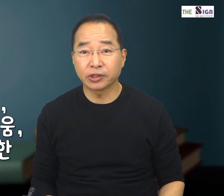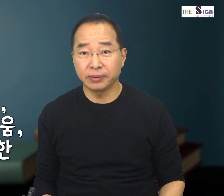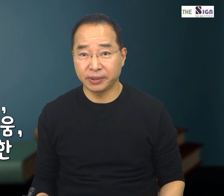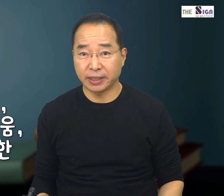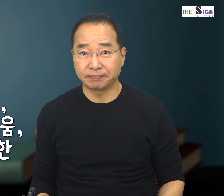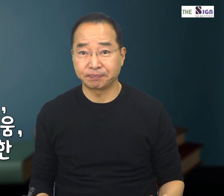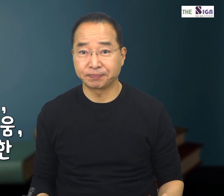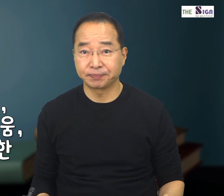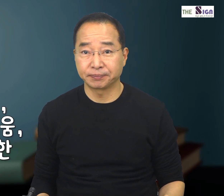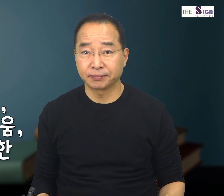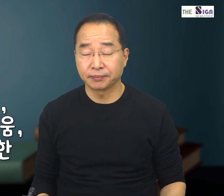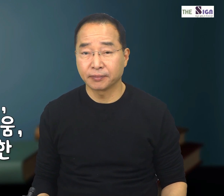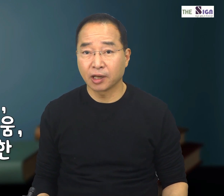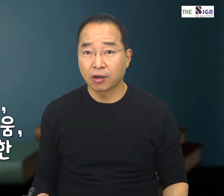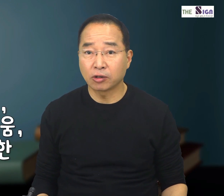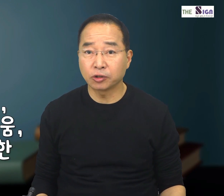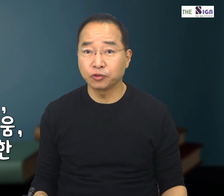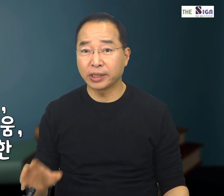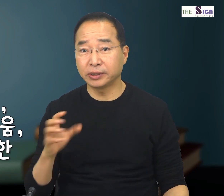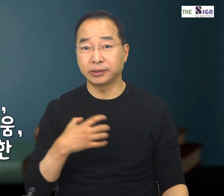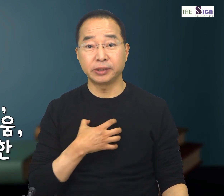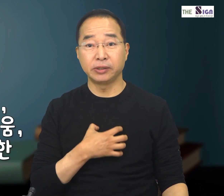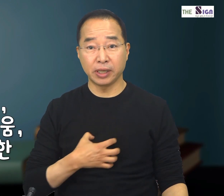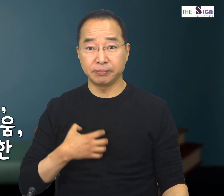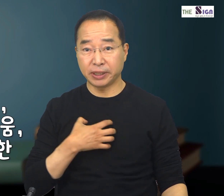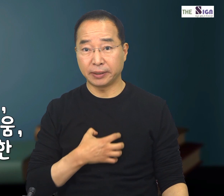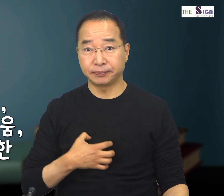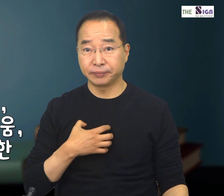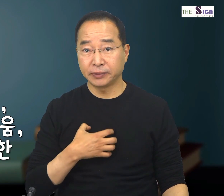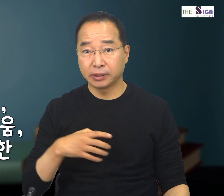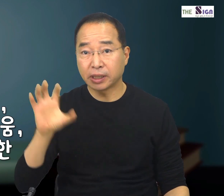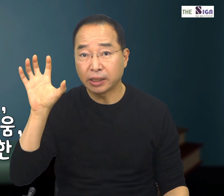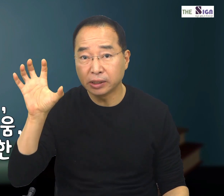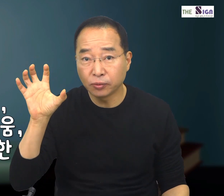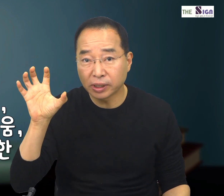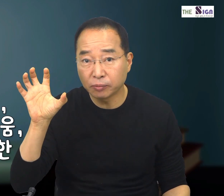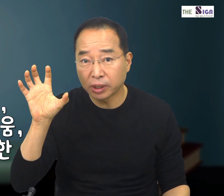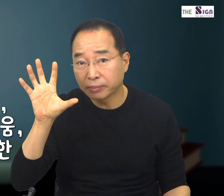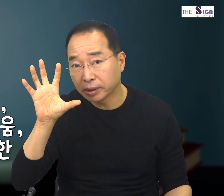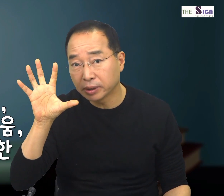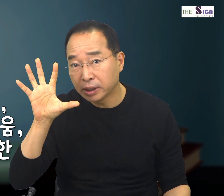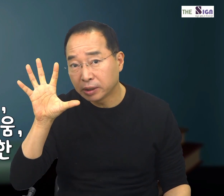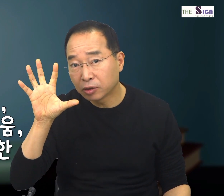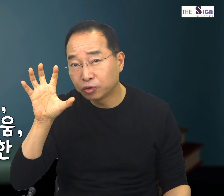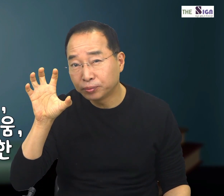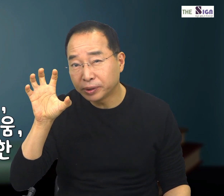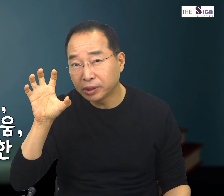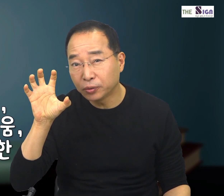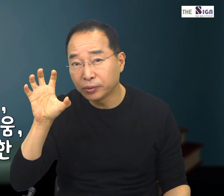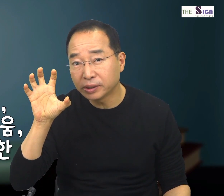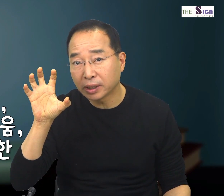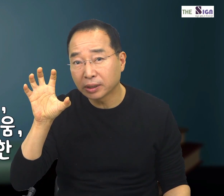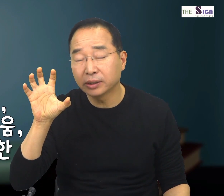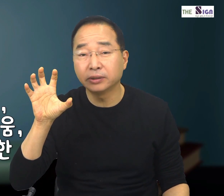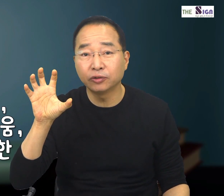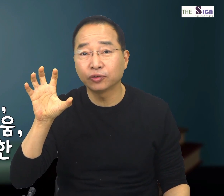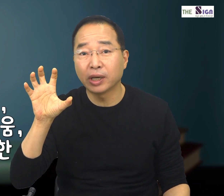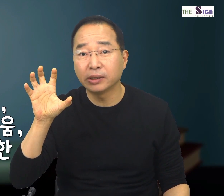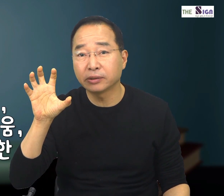걱정입니다. 걱정 수화는 이렇게 합니다. 자, 이 동작은 뭐냐면 이렇게 구부린 동작은 수화에서는